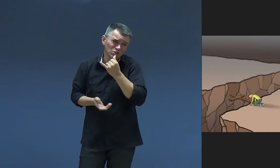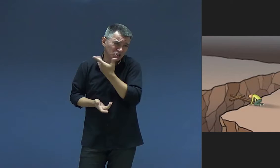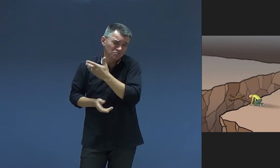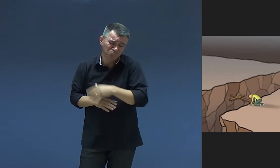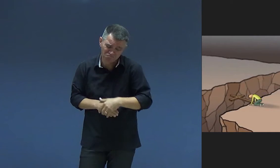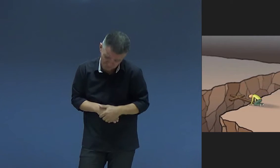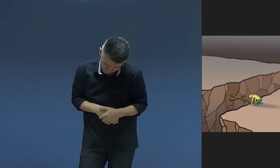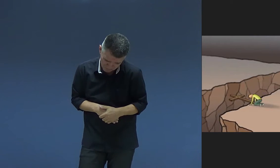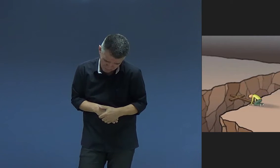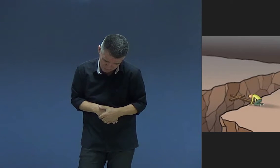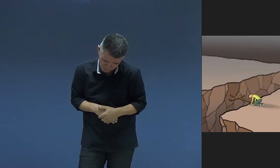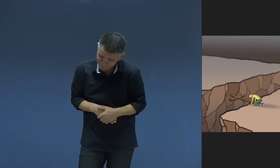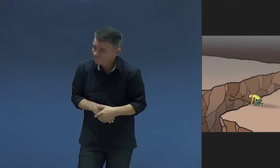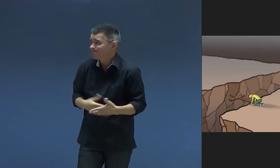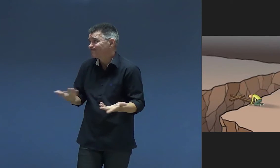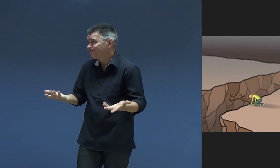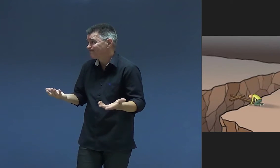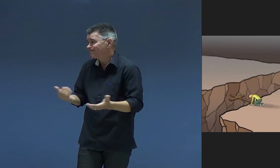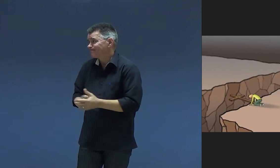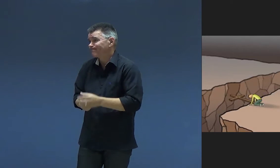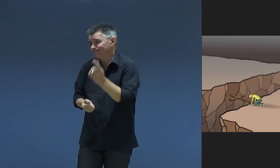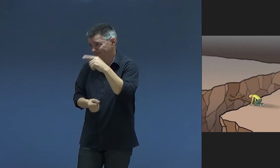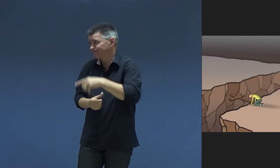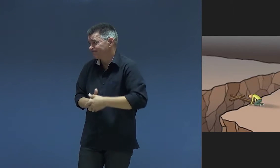Ó, ele ficou triste. Né?